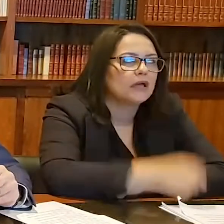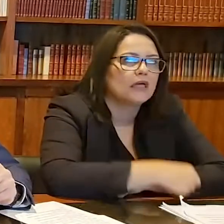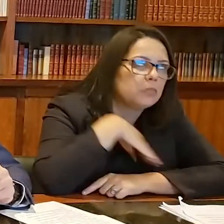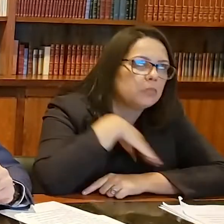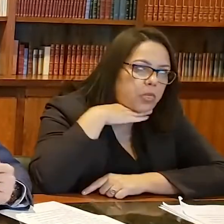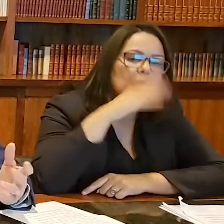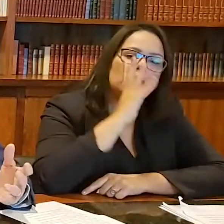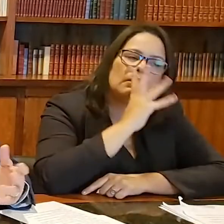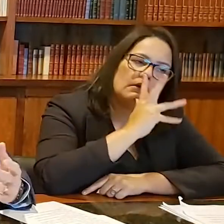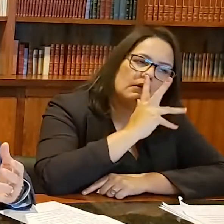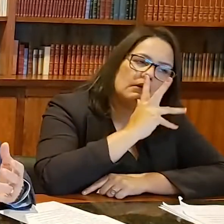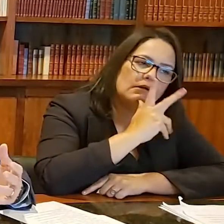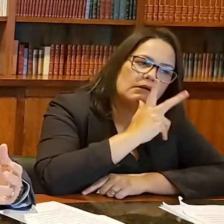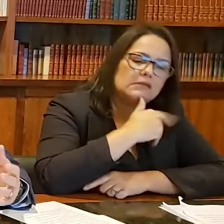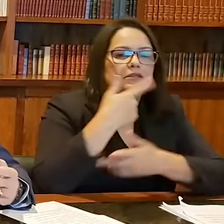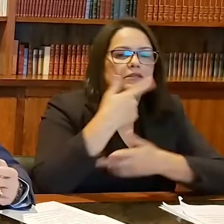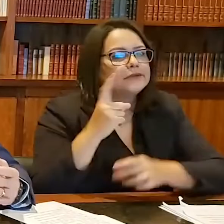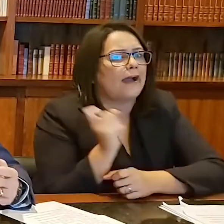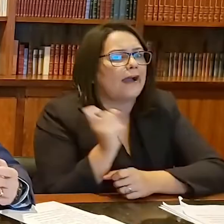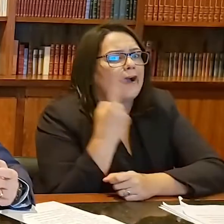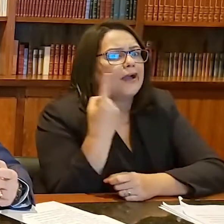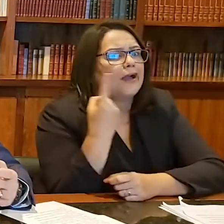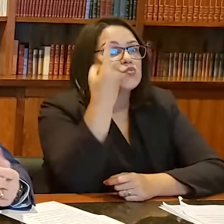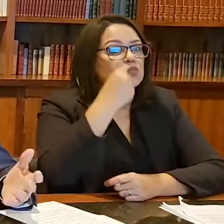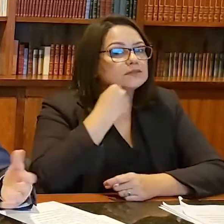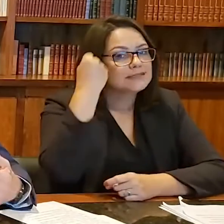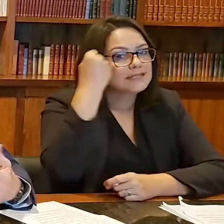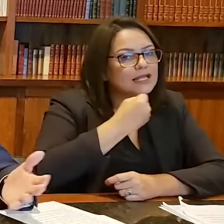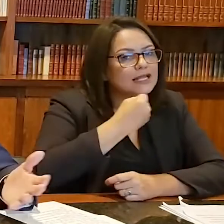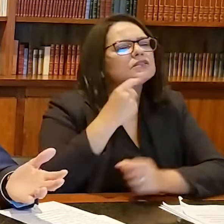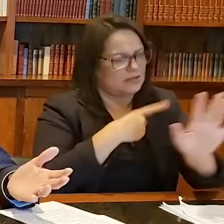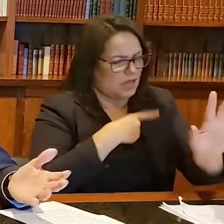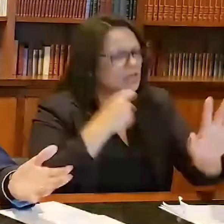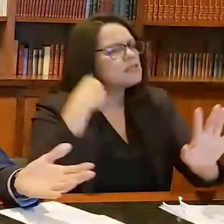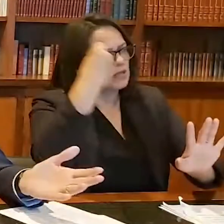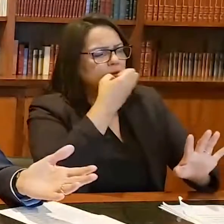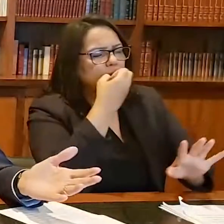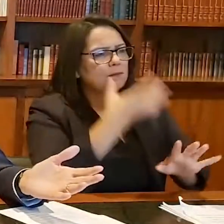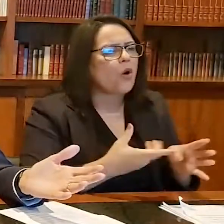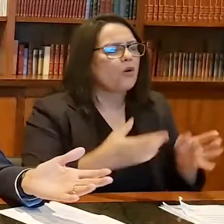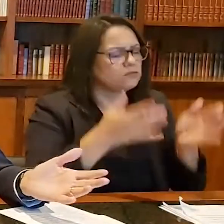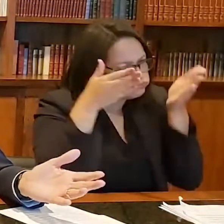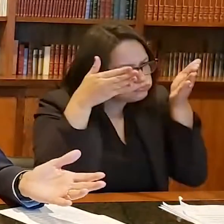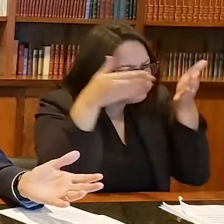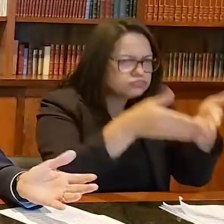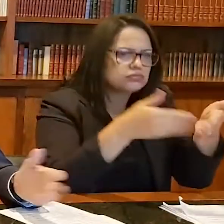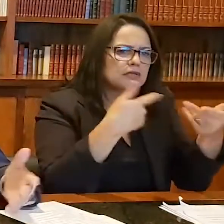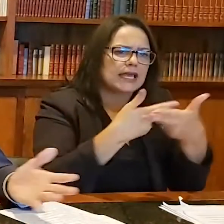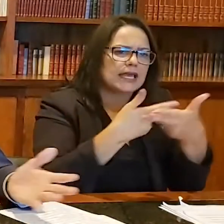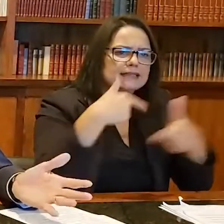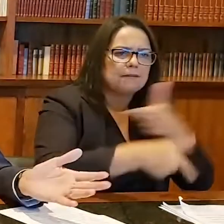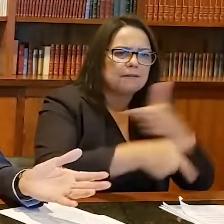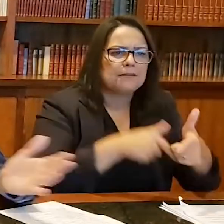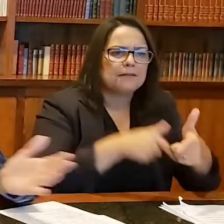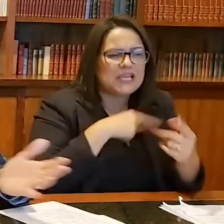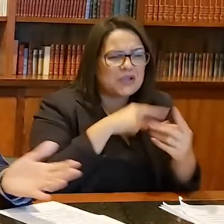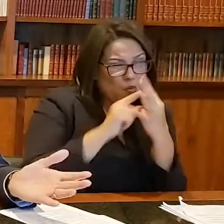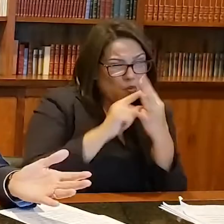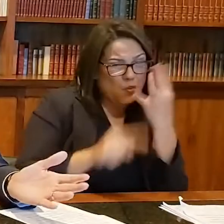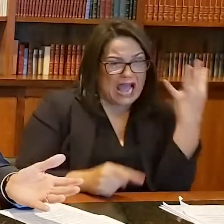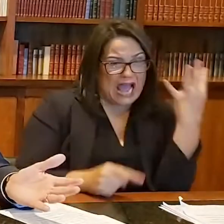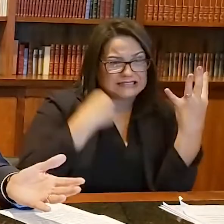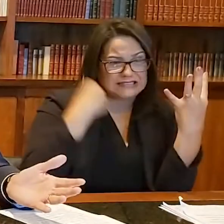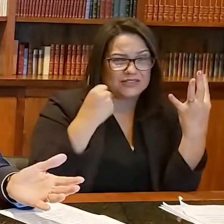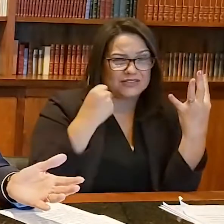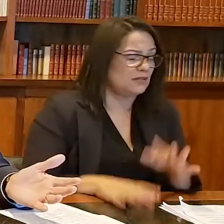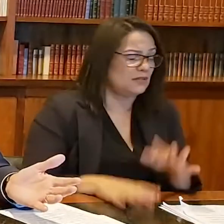né? Raramente tem um senador ali, raramente não, tem senadores que bem intencionados fazem uns brilhantes trabalhos. Agora tem uns quatro ali que, pelo amor